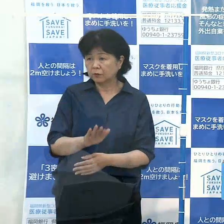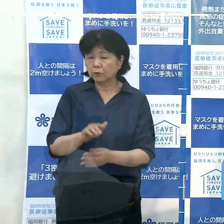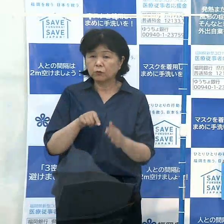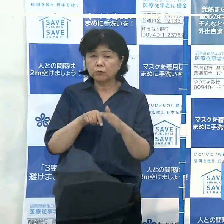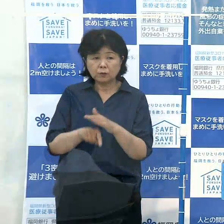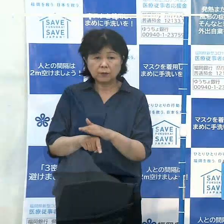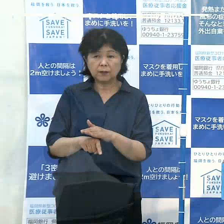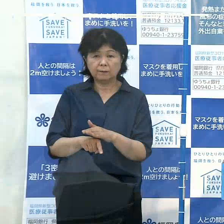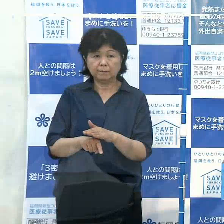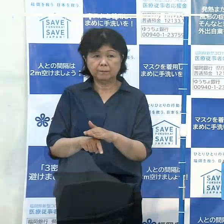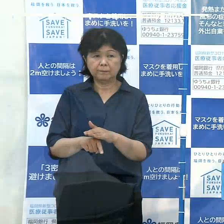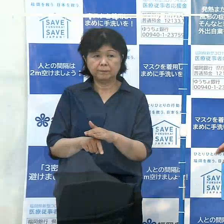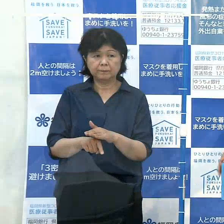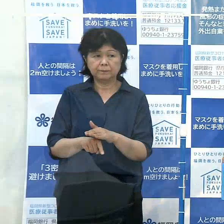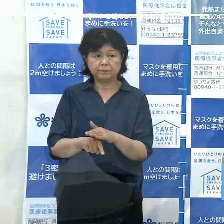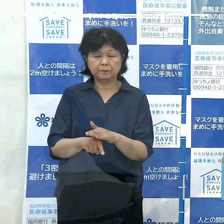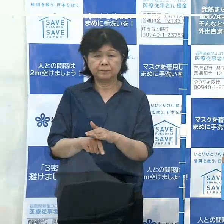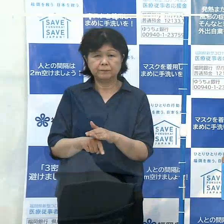味で